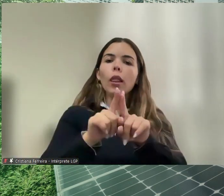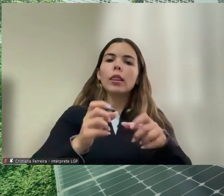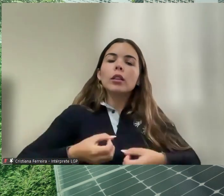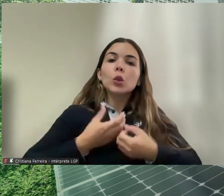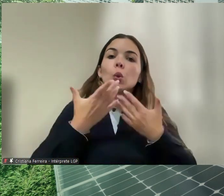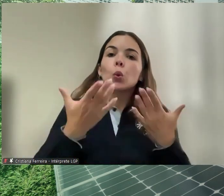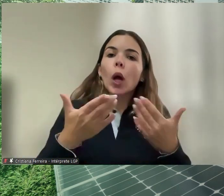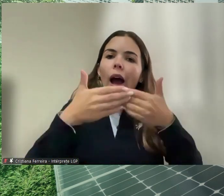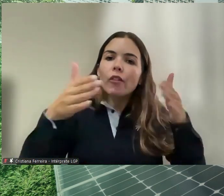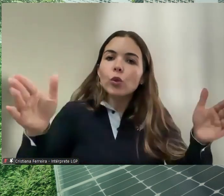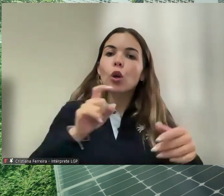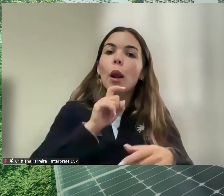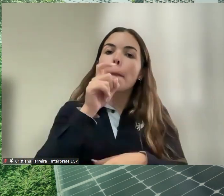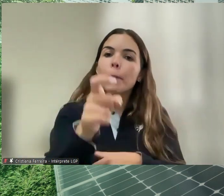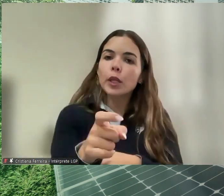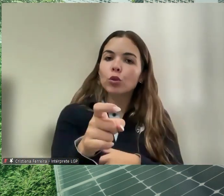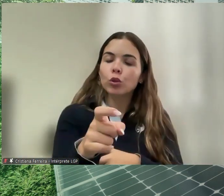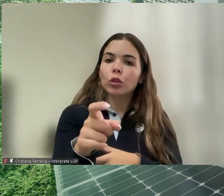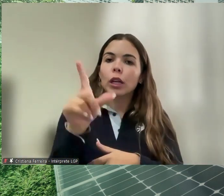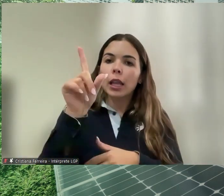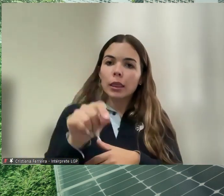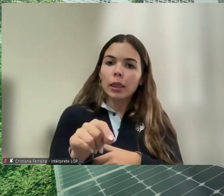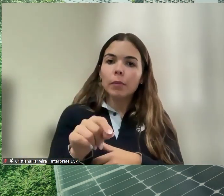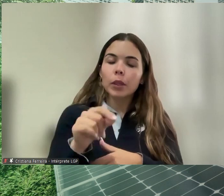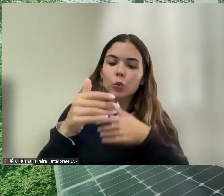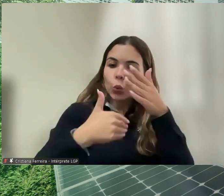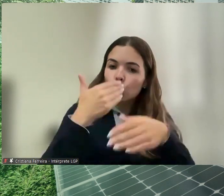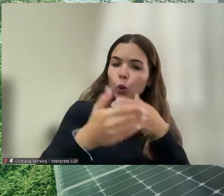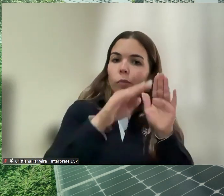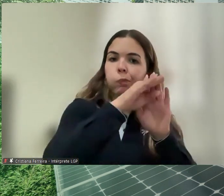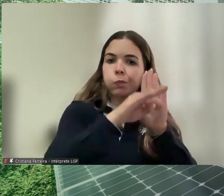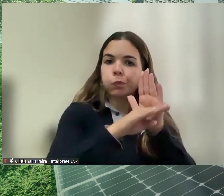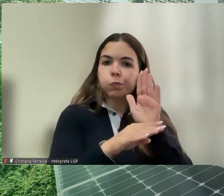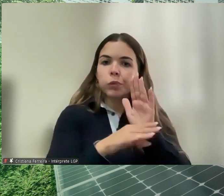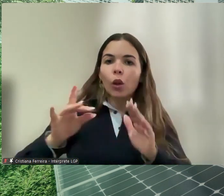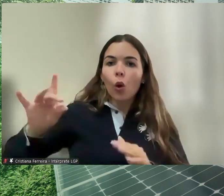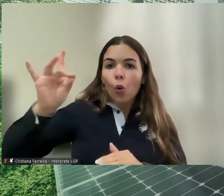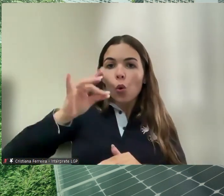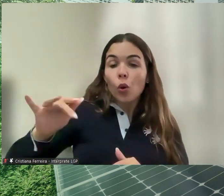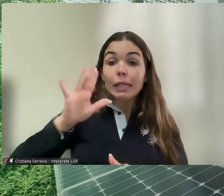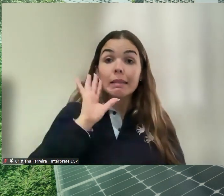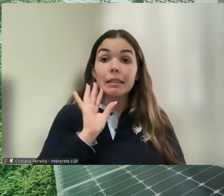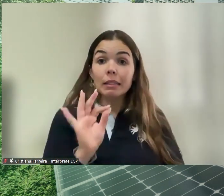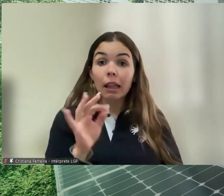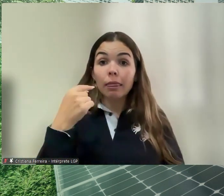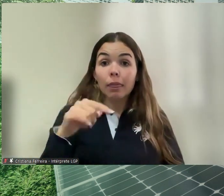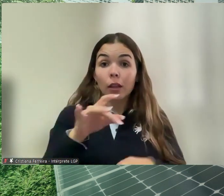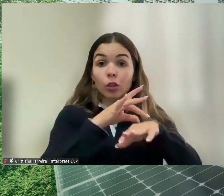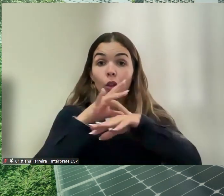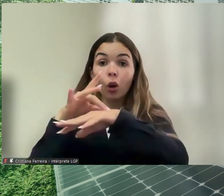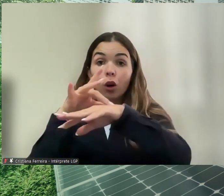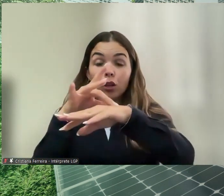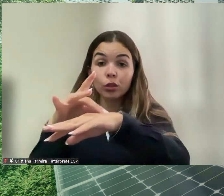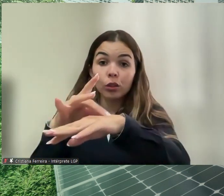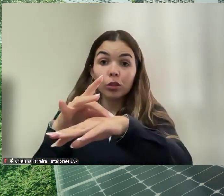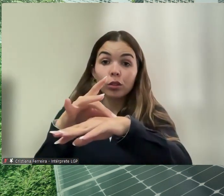abertura dos avisos e para o prosseguir do programa regional, que assim tem uma orientação para